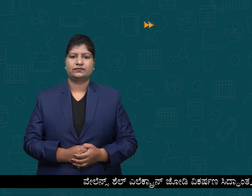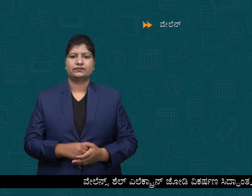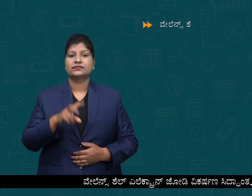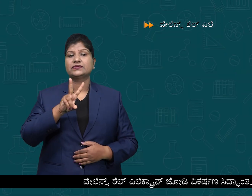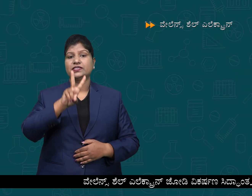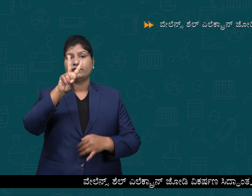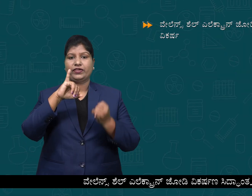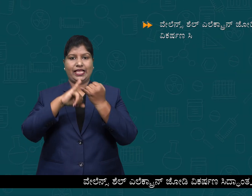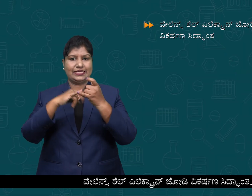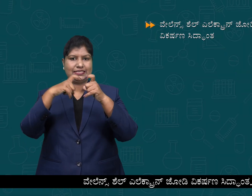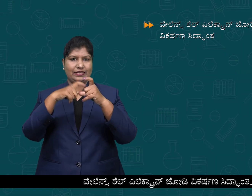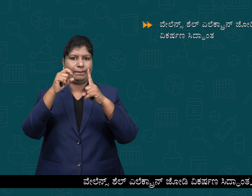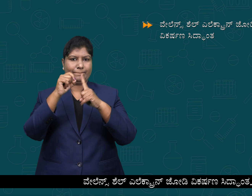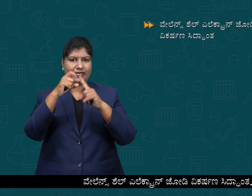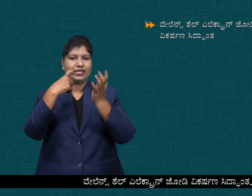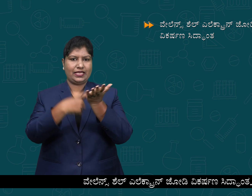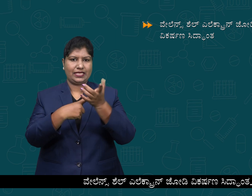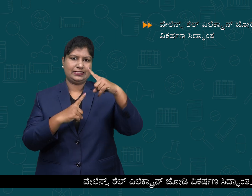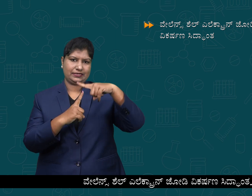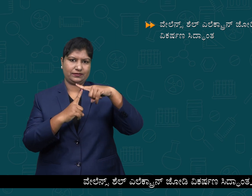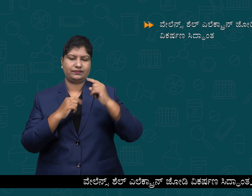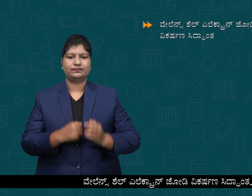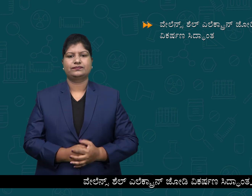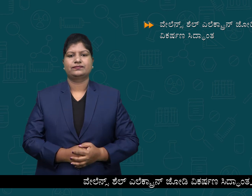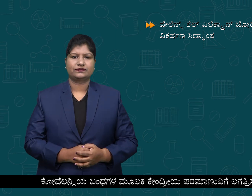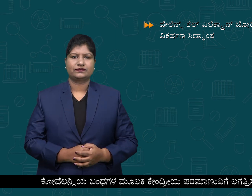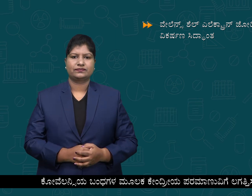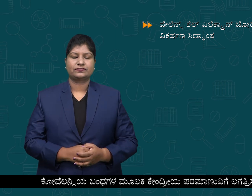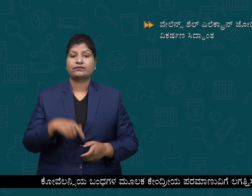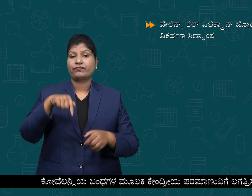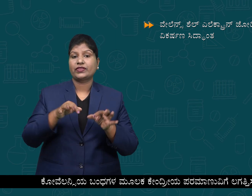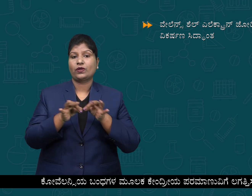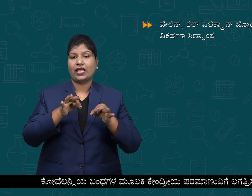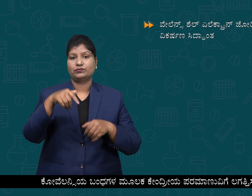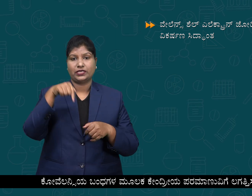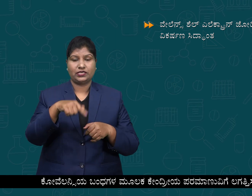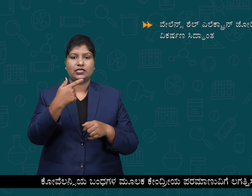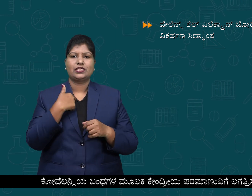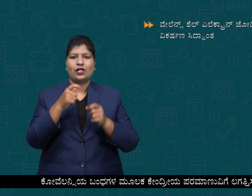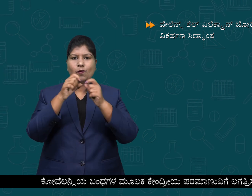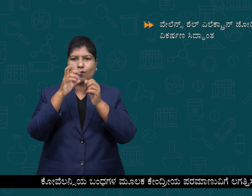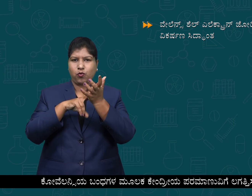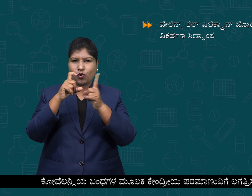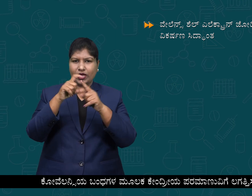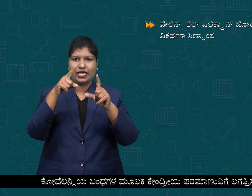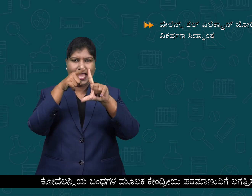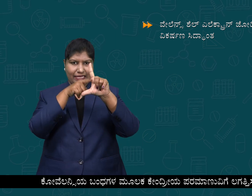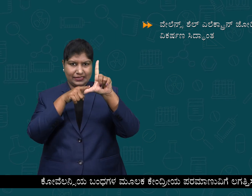ವೇಲೆನ್ಸ್ ಶೆಲ್ ಎಲೆಕ್ಟ್ರಾನ್ ಜೋಡಿ ವಿಕರ್ಷಣ ಸಿದ್ಧಾಂತ. ಕೋವೆಲೆನ್ಸಿಯ ಬಂಧಗಳ ಮೂಲಕ ಕೇಂದ್ರೀಯ ಪರಮಾಣುವಿಗೆ